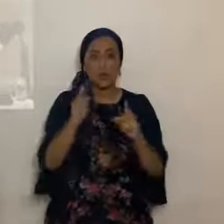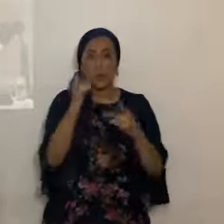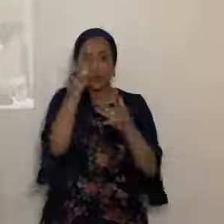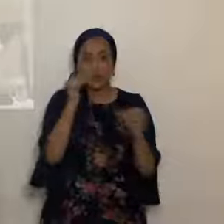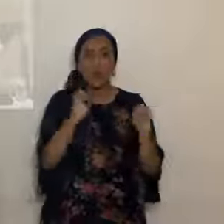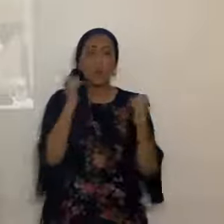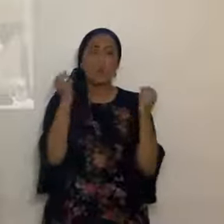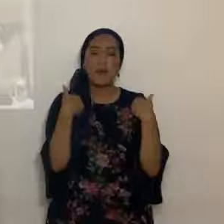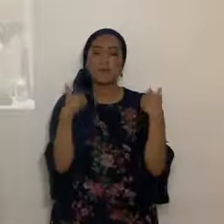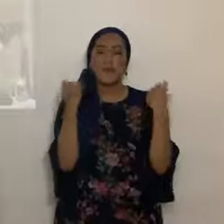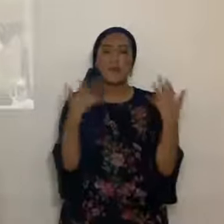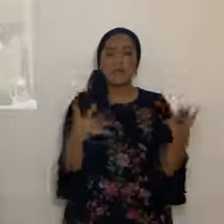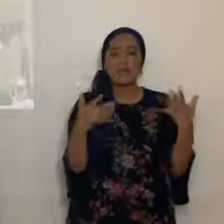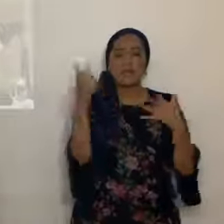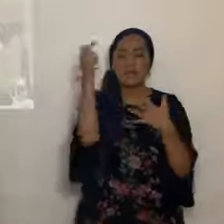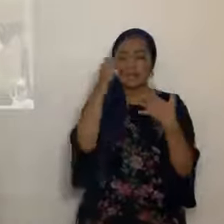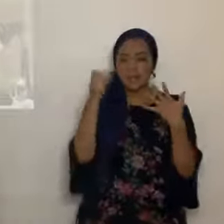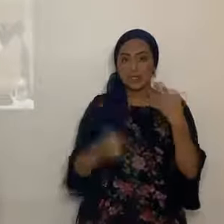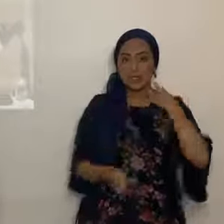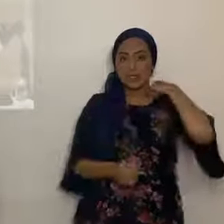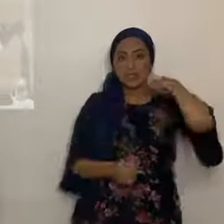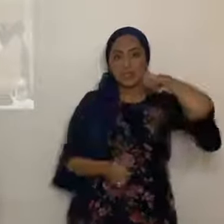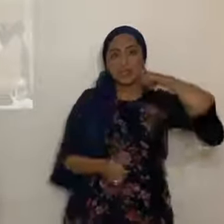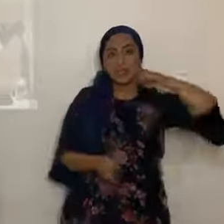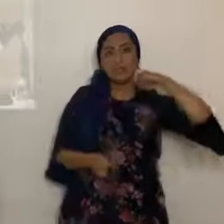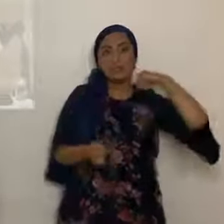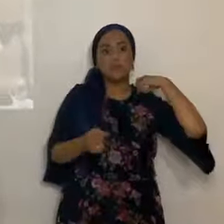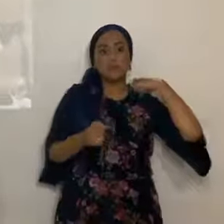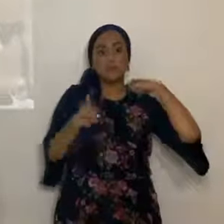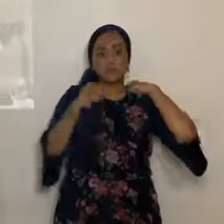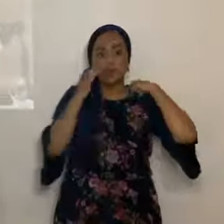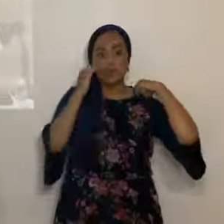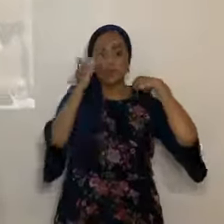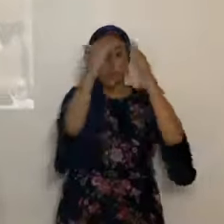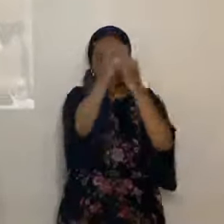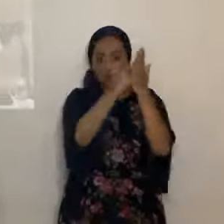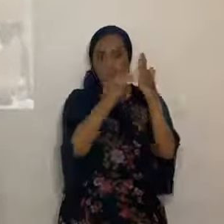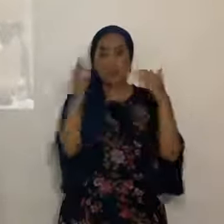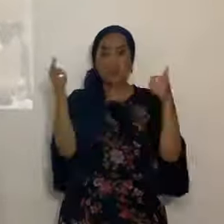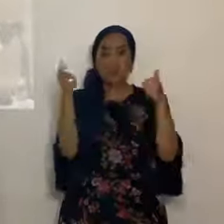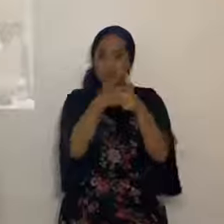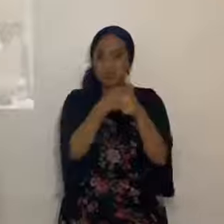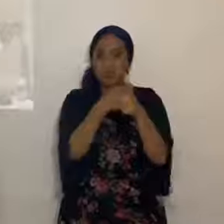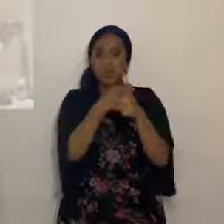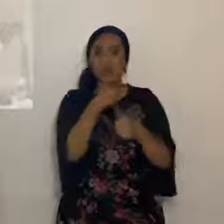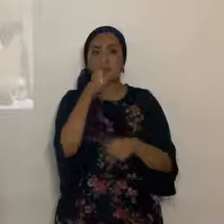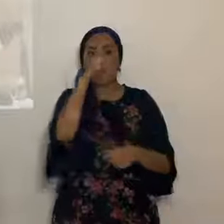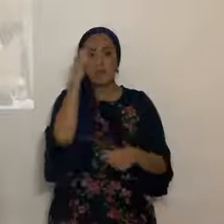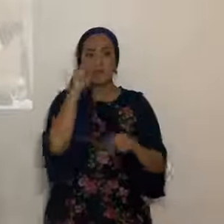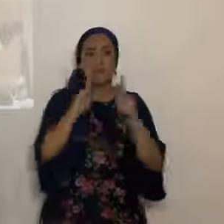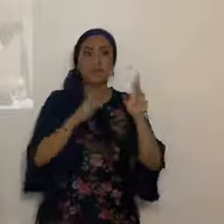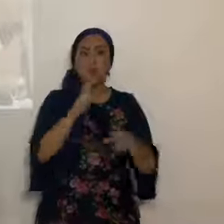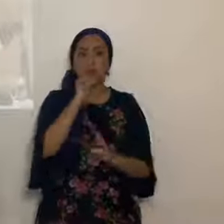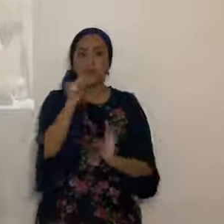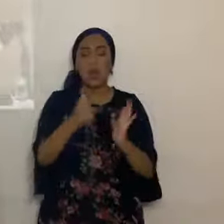es por varios motivos. Voy a ir por puntos. El primer motivo es no ser